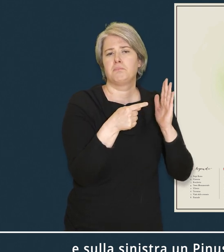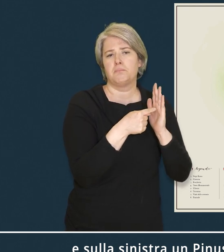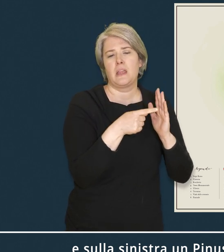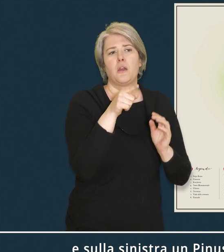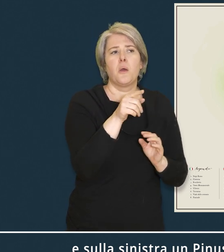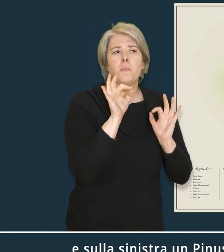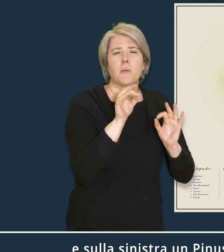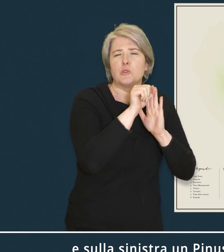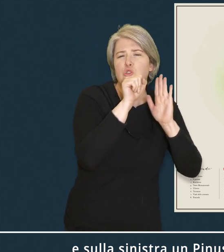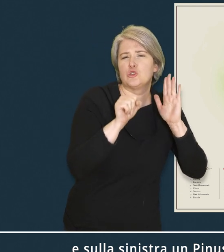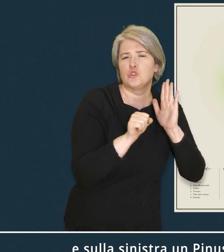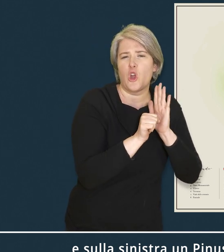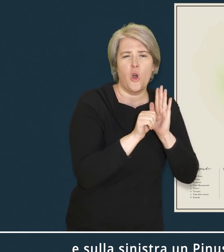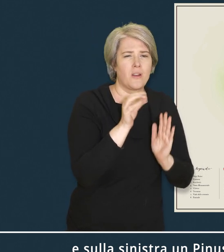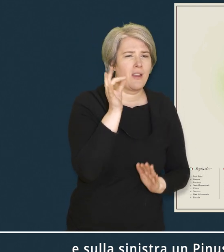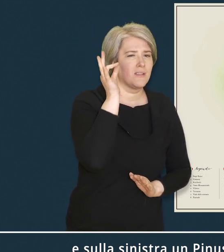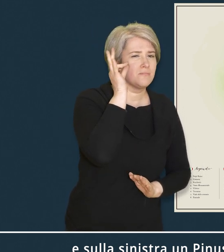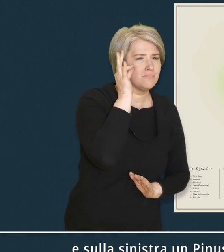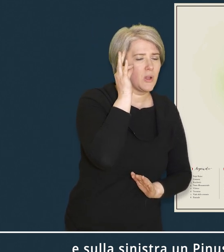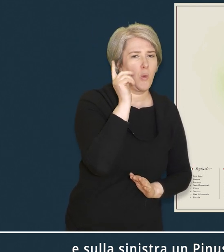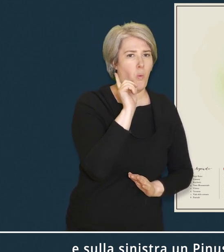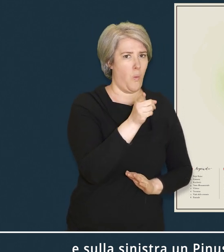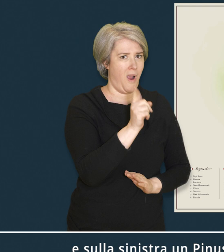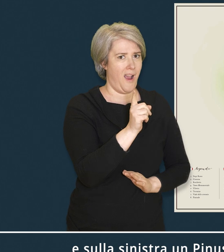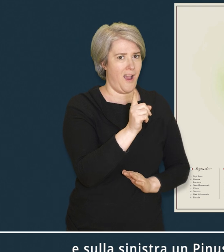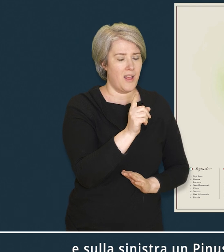domestico con una storia davvero speciale.